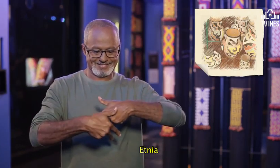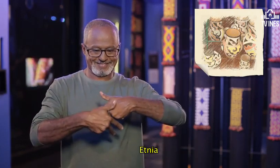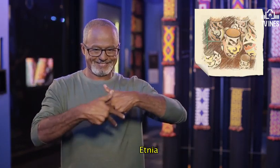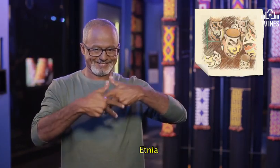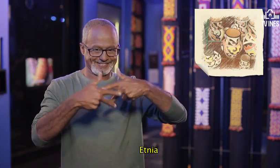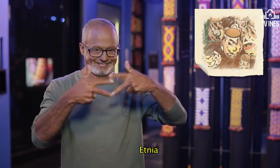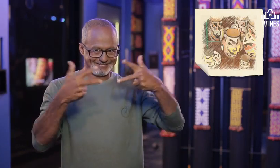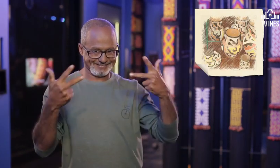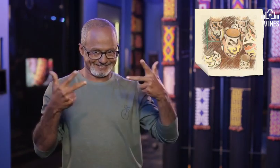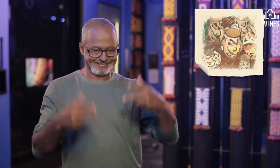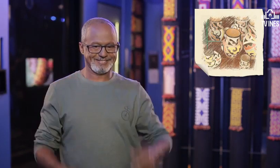etnia,